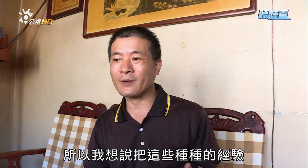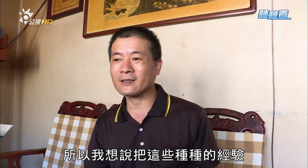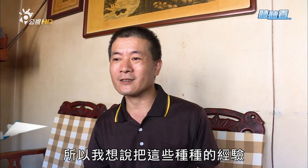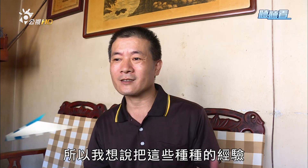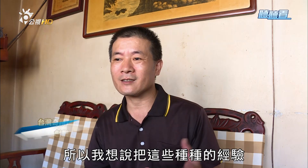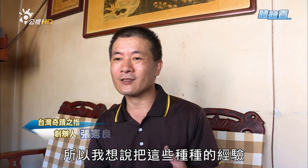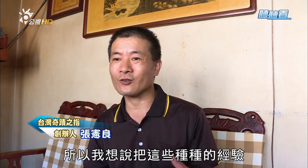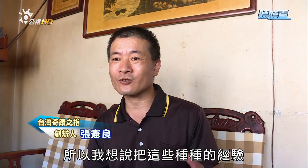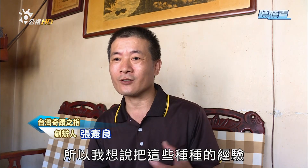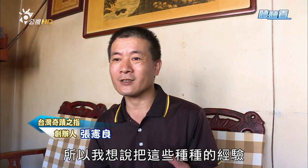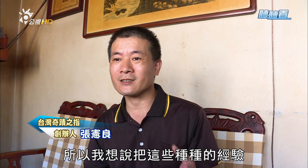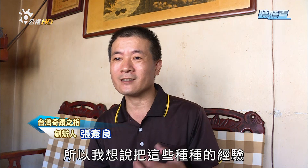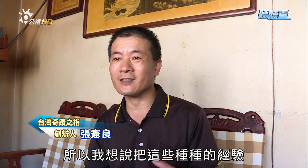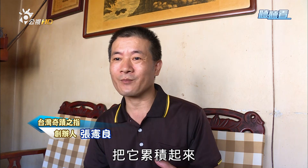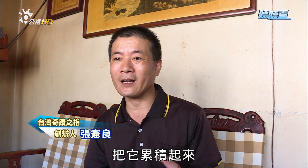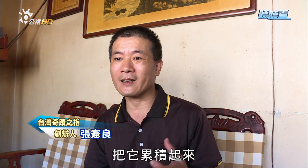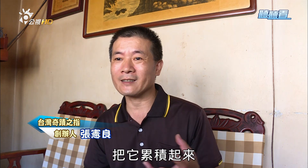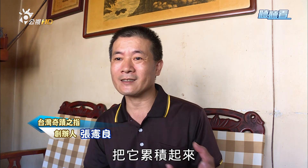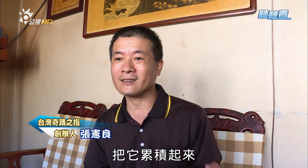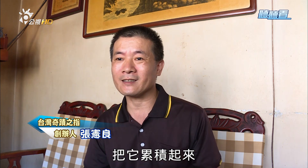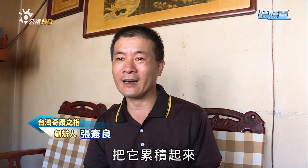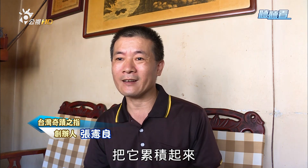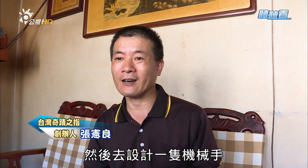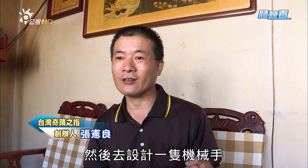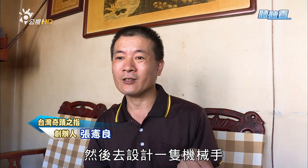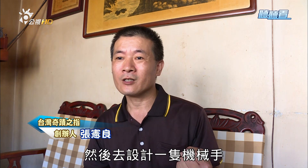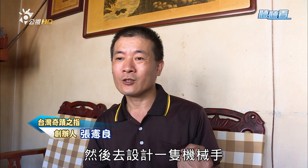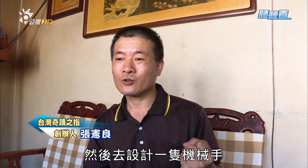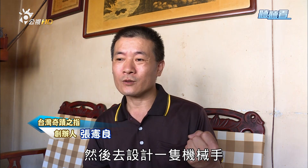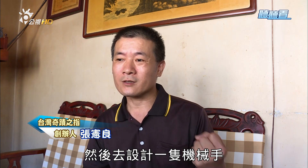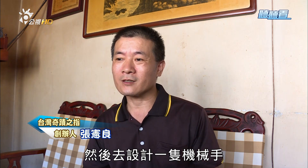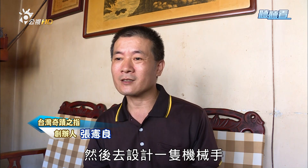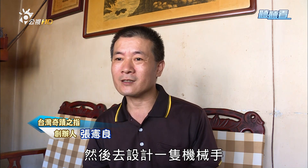把这些种种的经验把它累积起来，然后去设计一